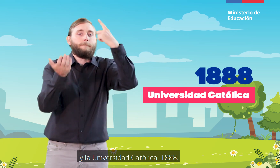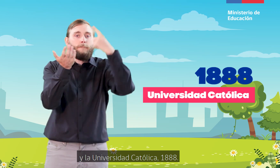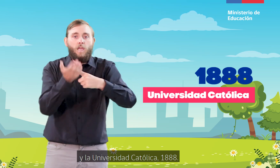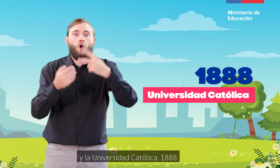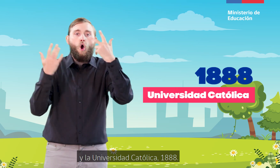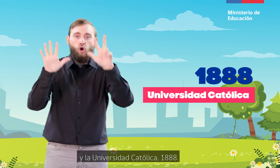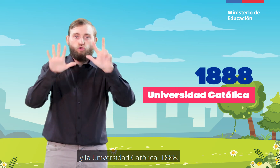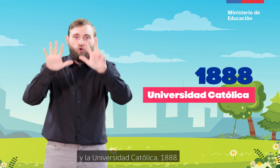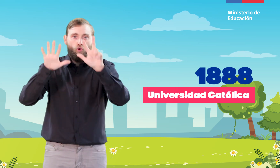1888.